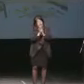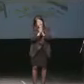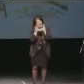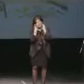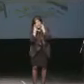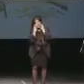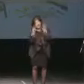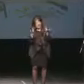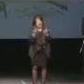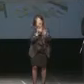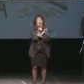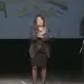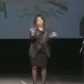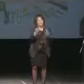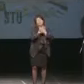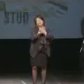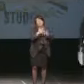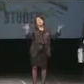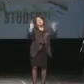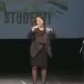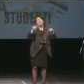tutti i margini per una grande festa